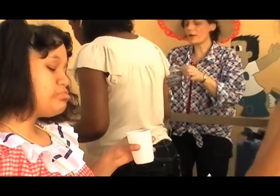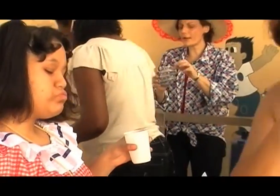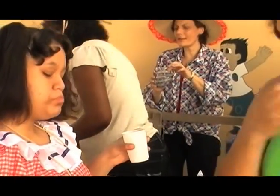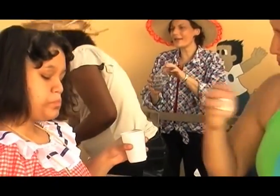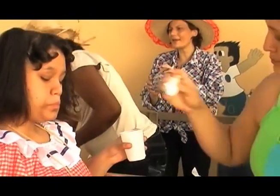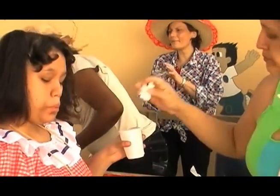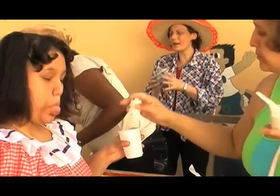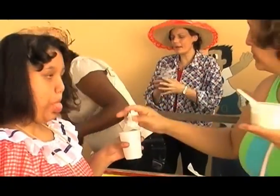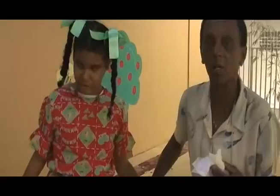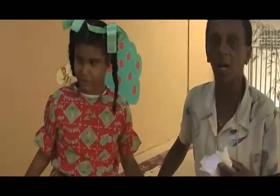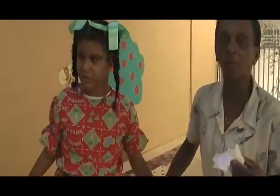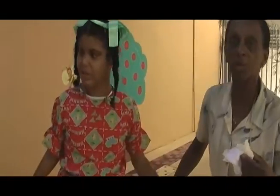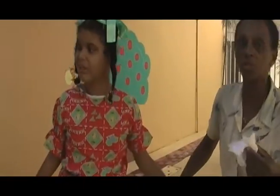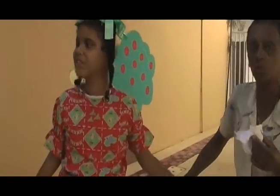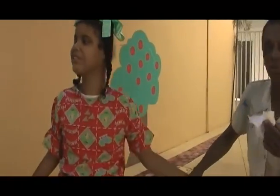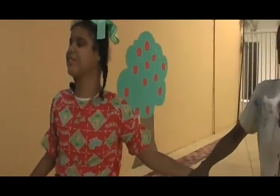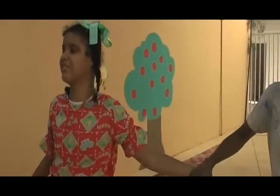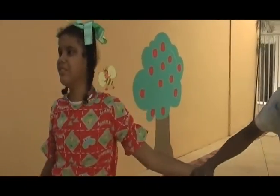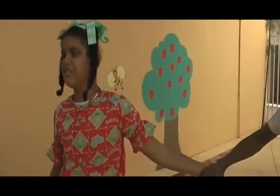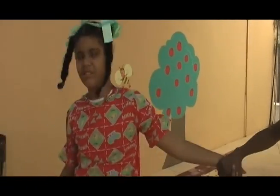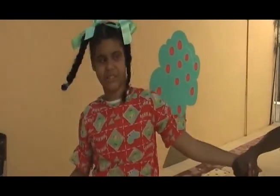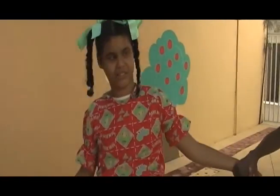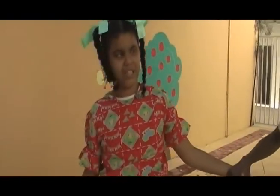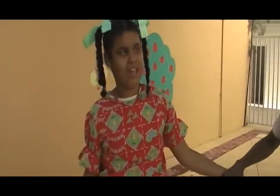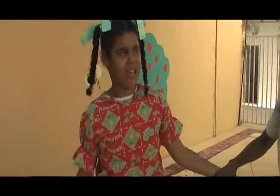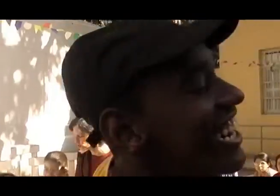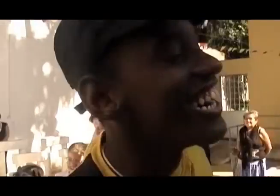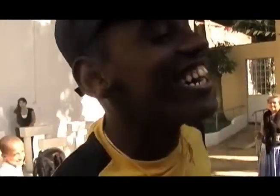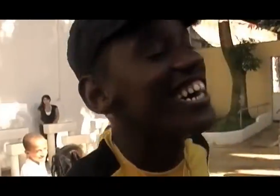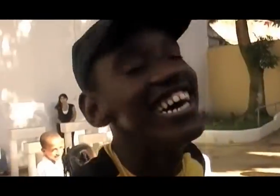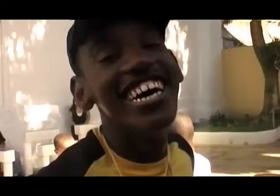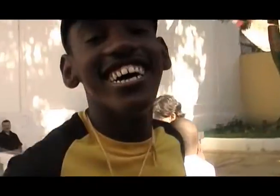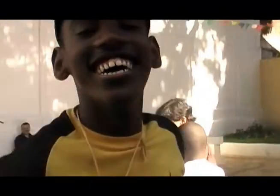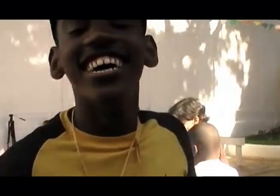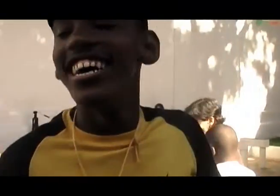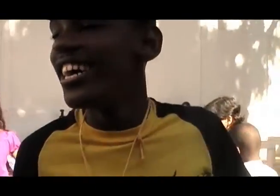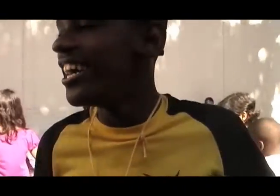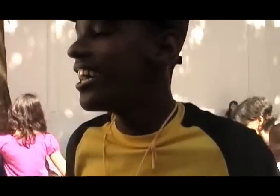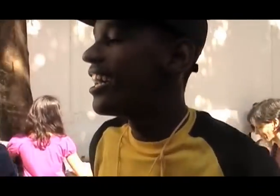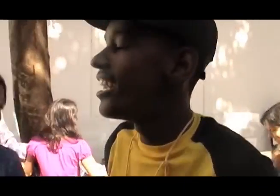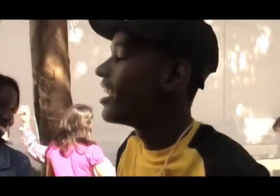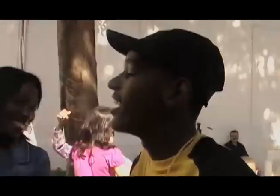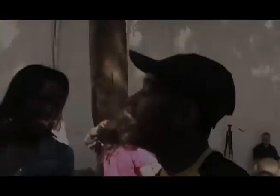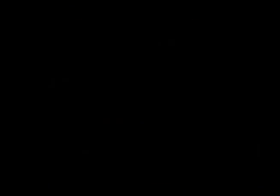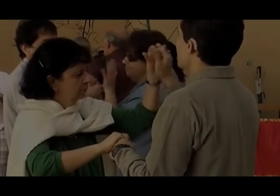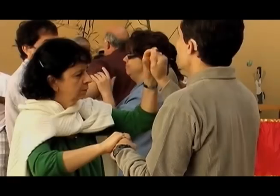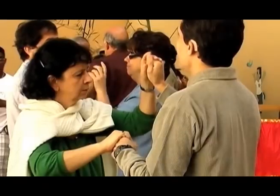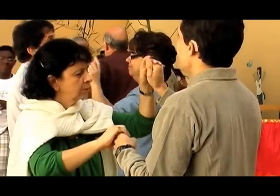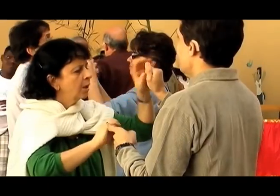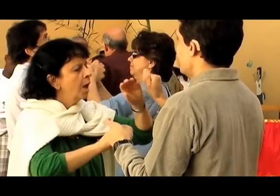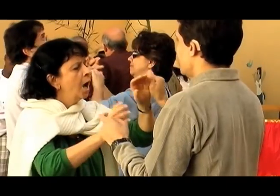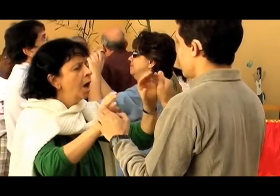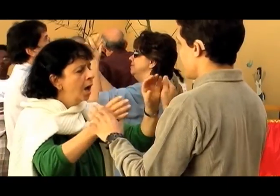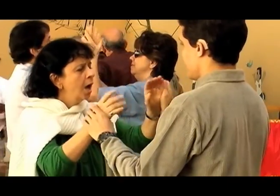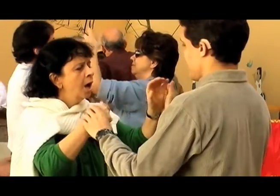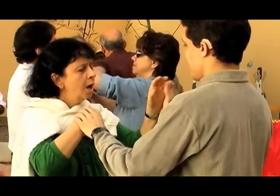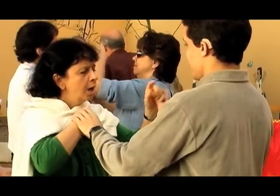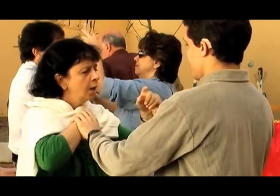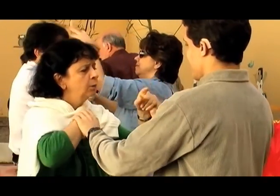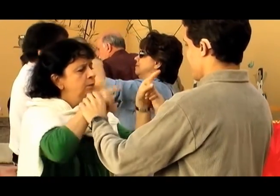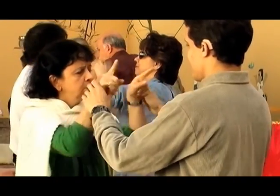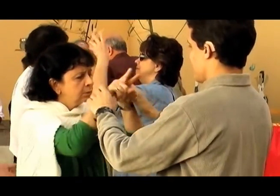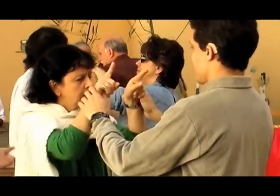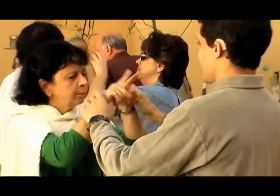trazem informações importantes do comportamento da criança. A comunicação